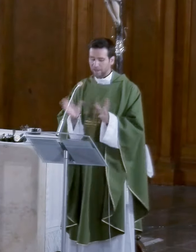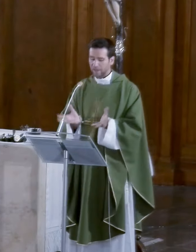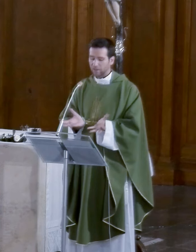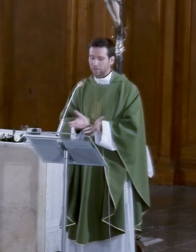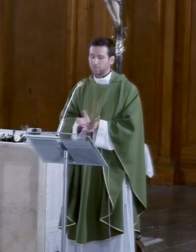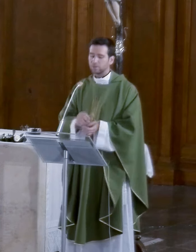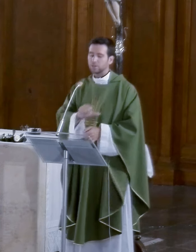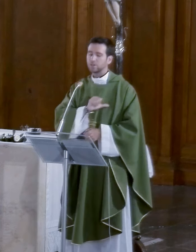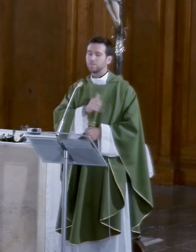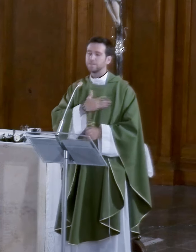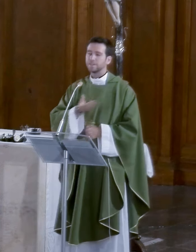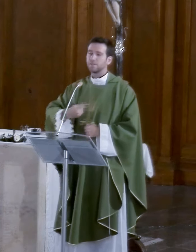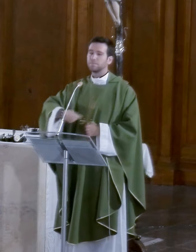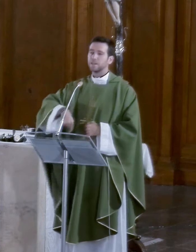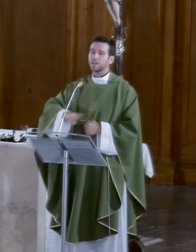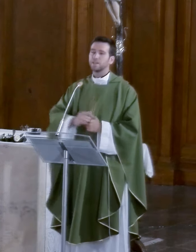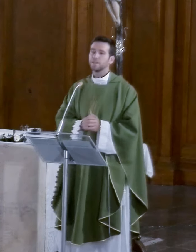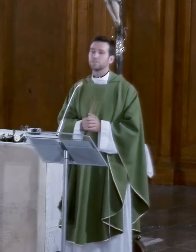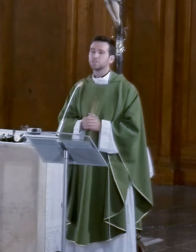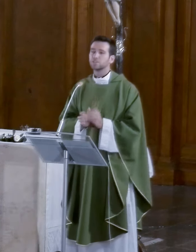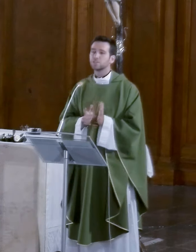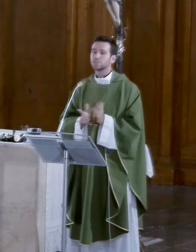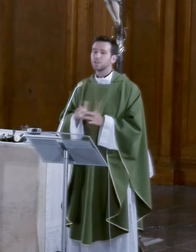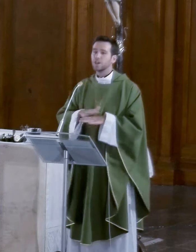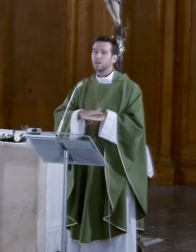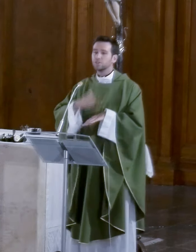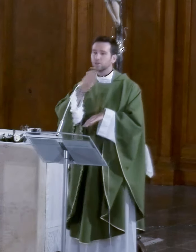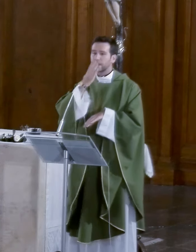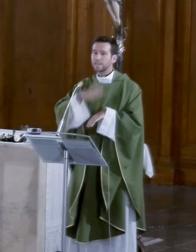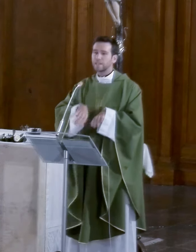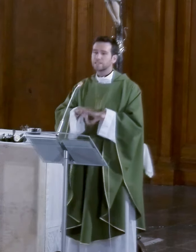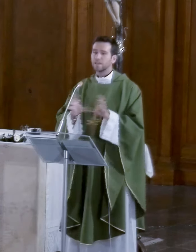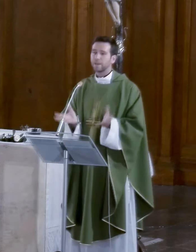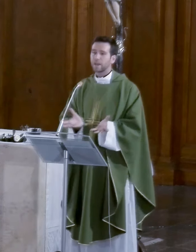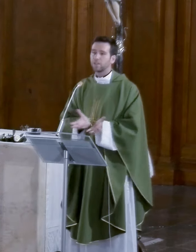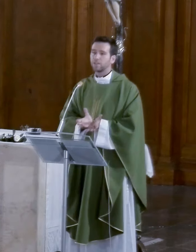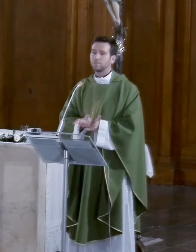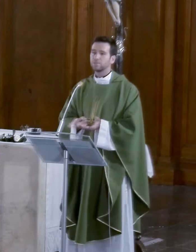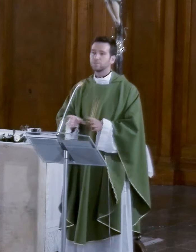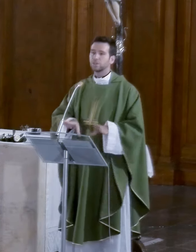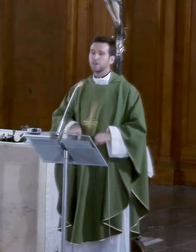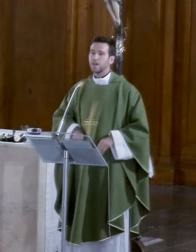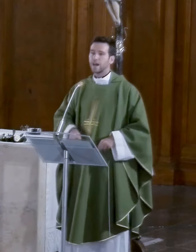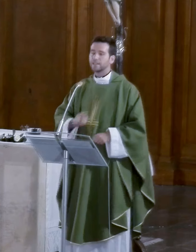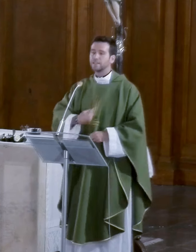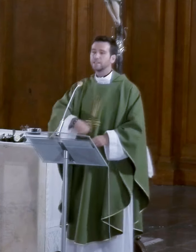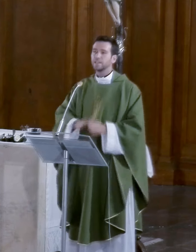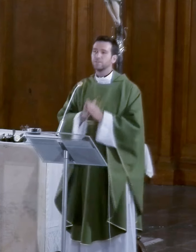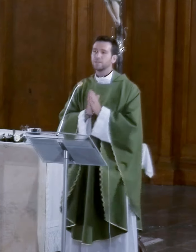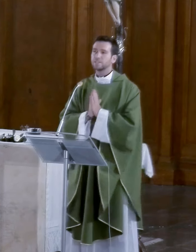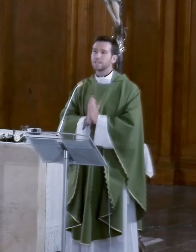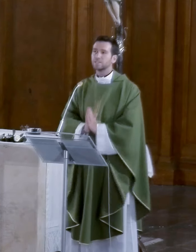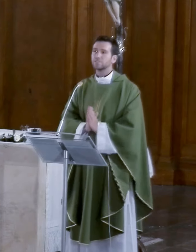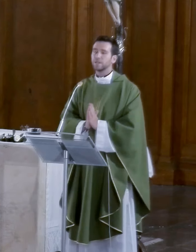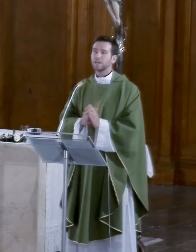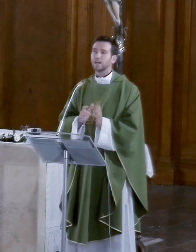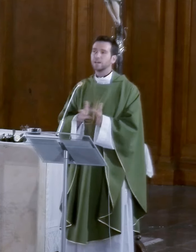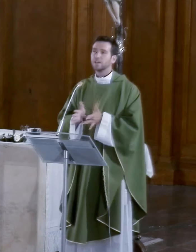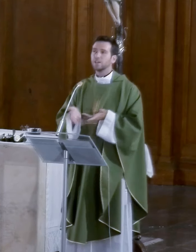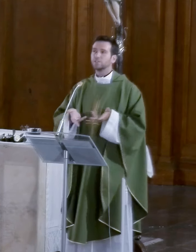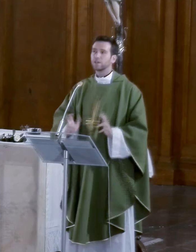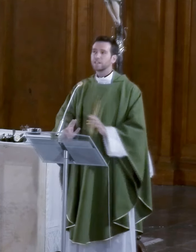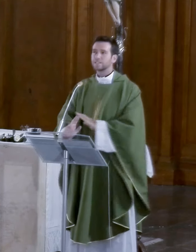el pecado del mundo, ten piedad de nosotros. Tú que quitas el pecado del mundo, atiende nuestra